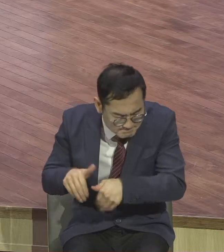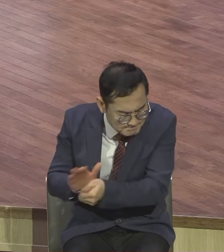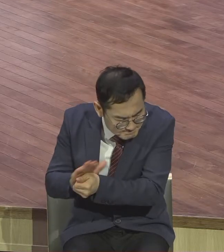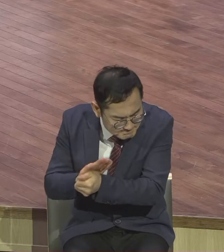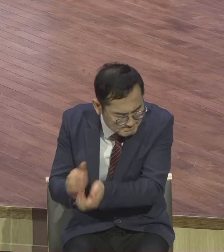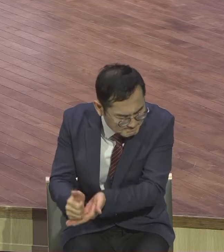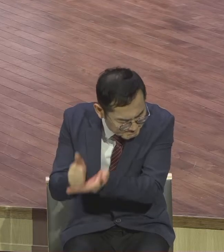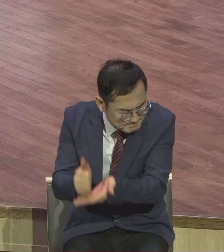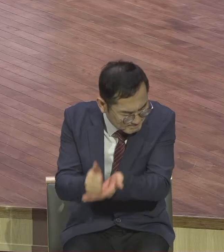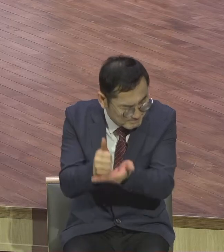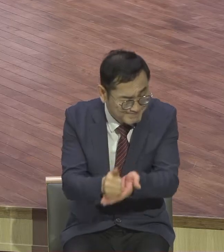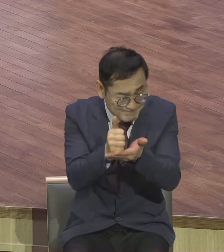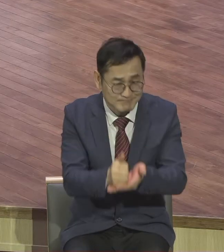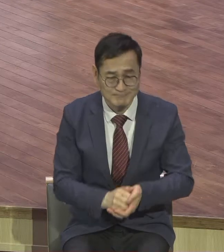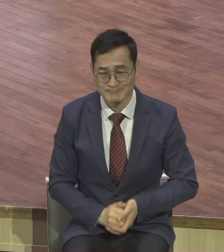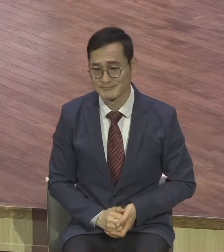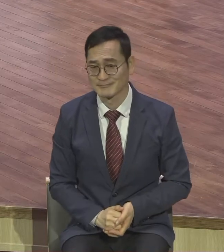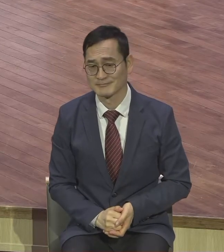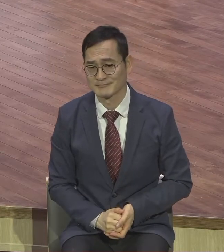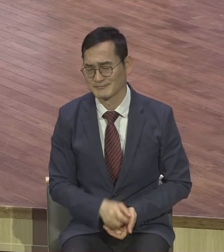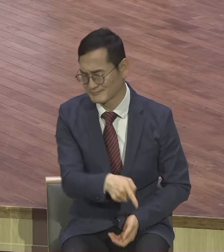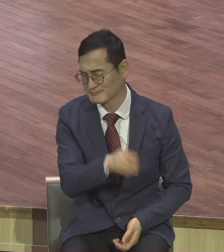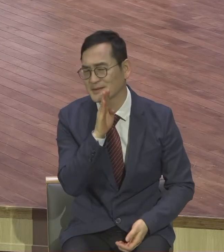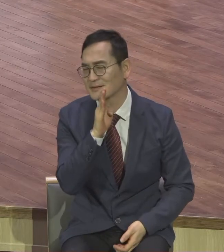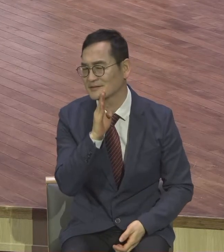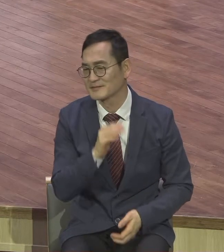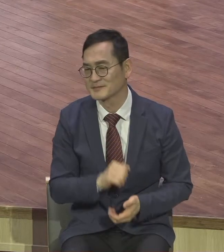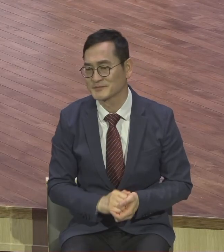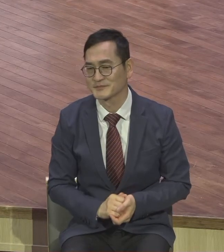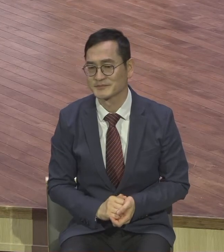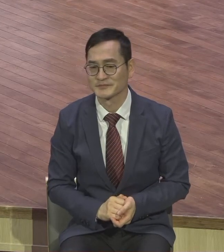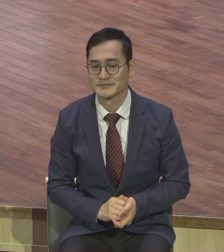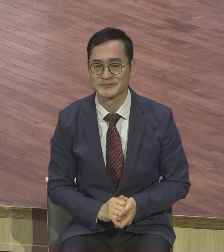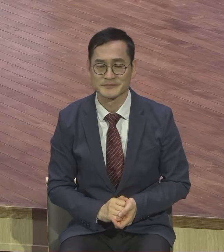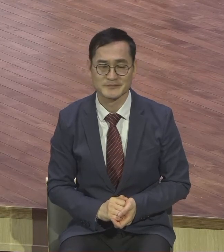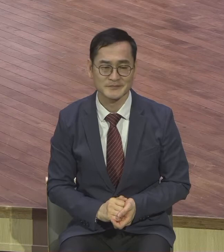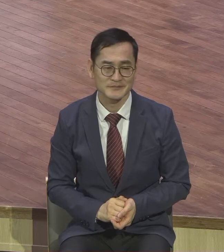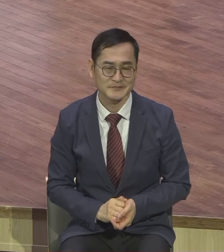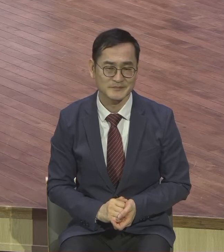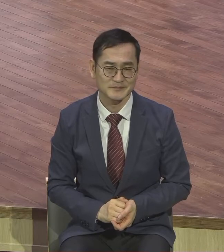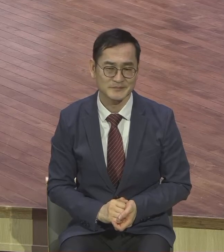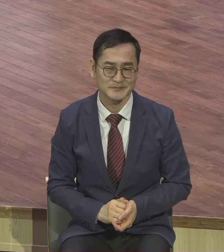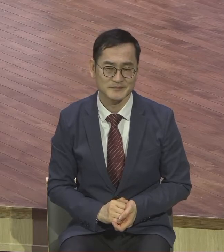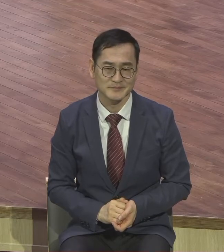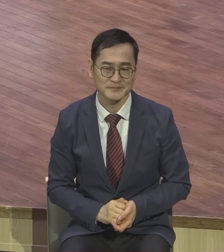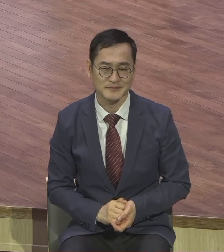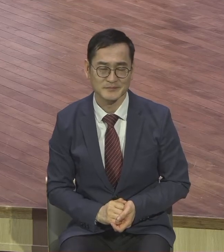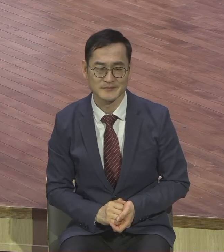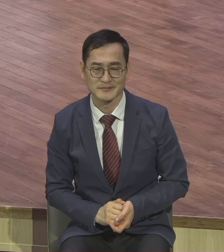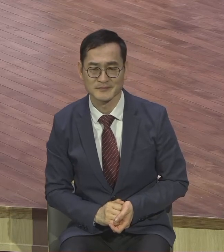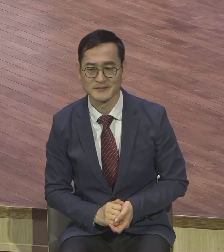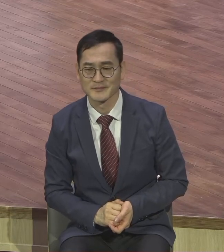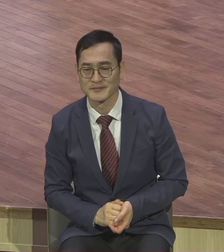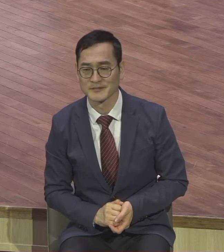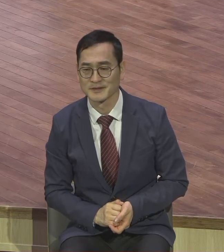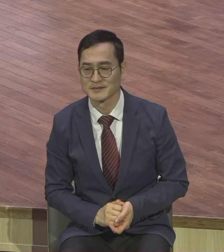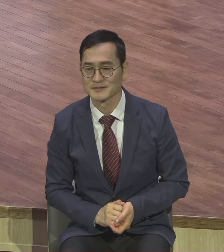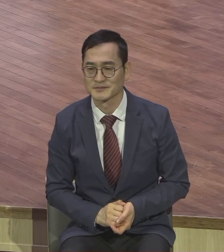그냥 다 섬기지 왜 성공해서 더 받을 게 없으니까